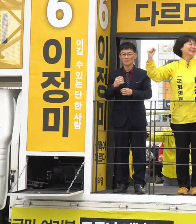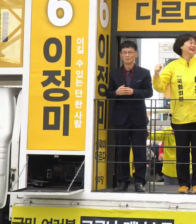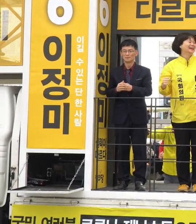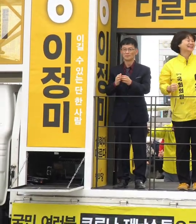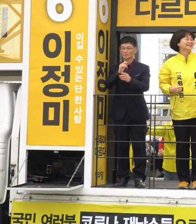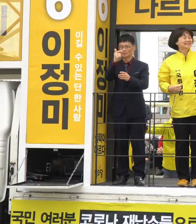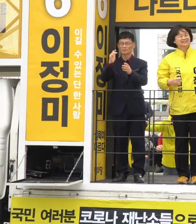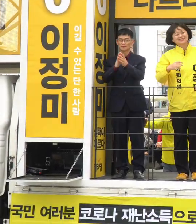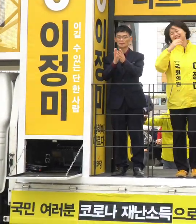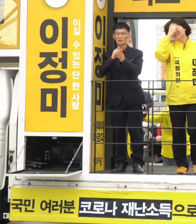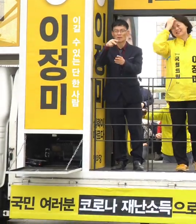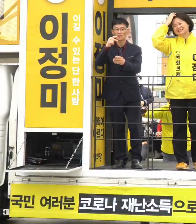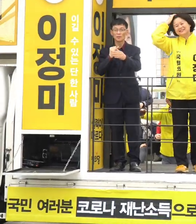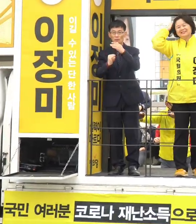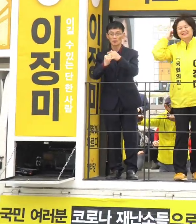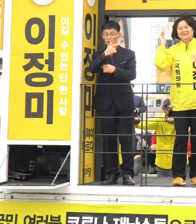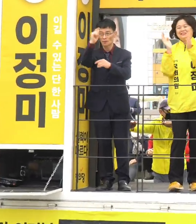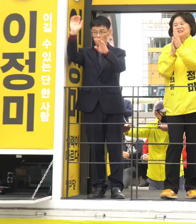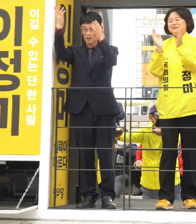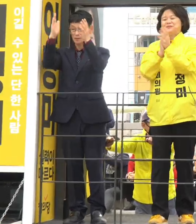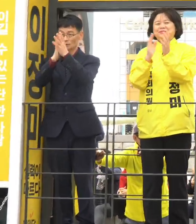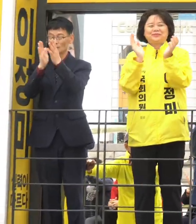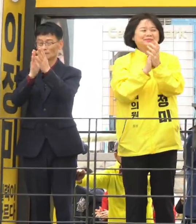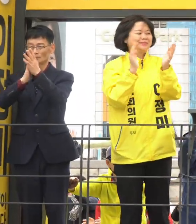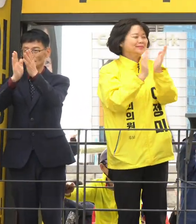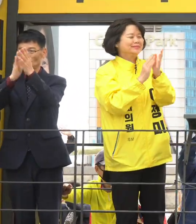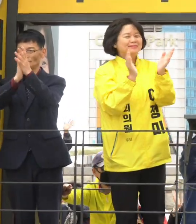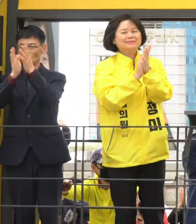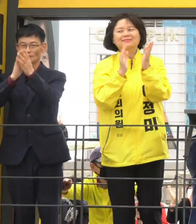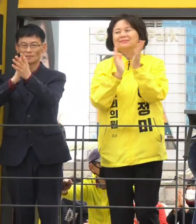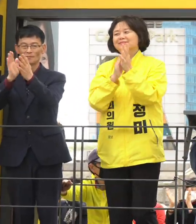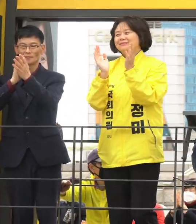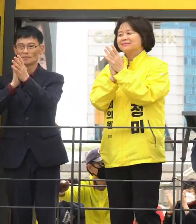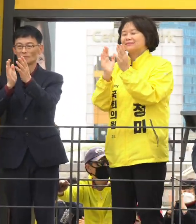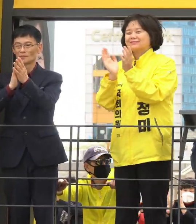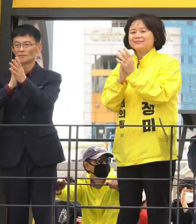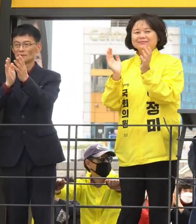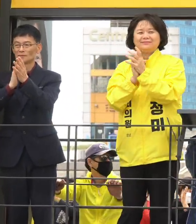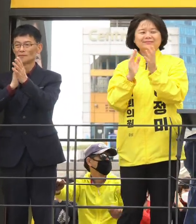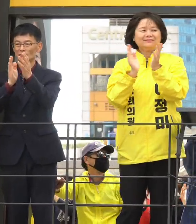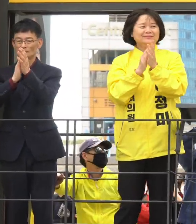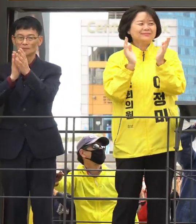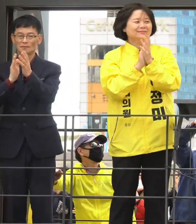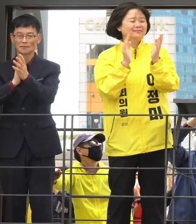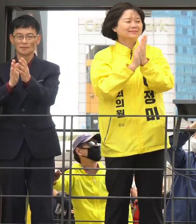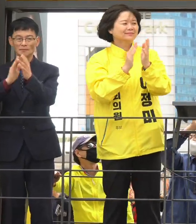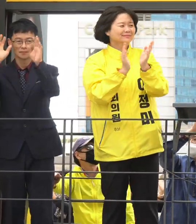이정민. 네, 다시 한번 심상정 대표님께 큰 환호의 박수 부탁드리겠습니다.